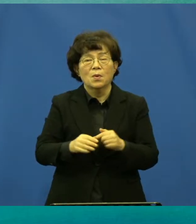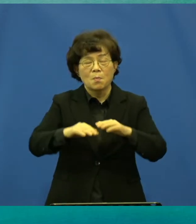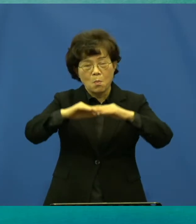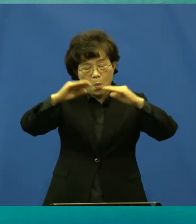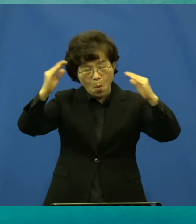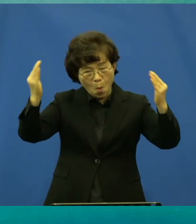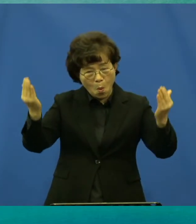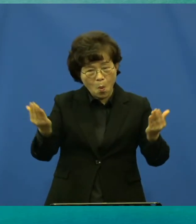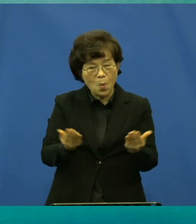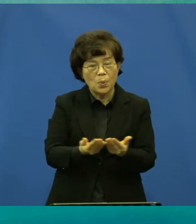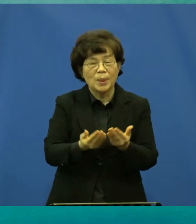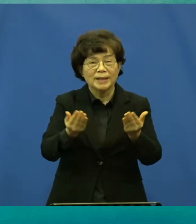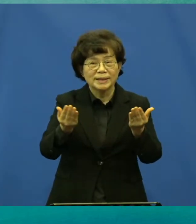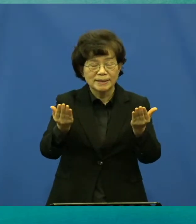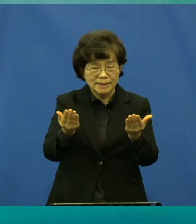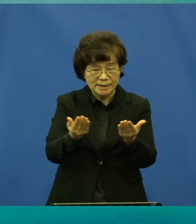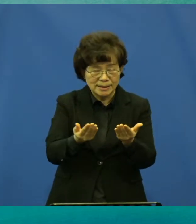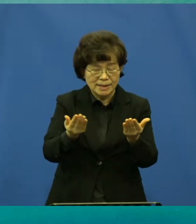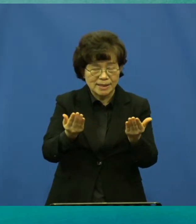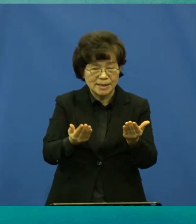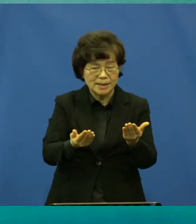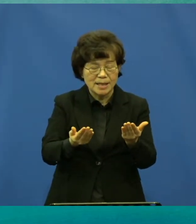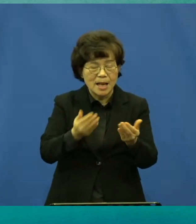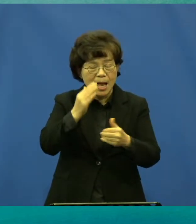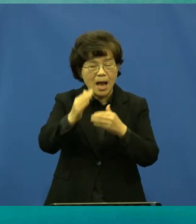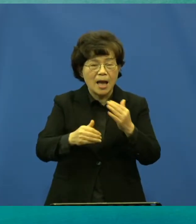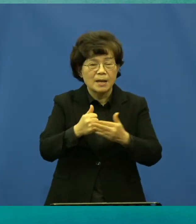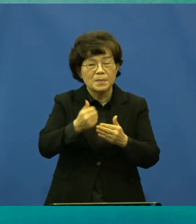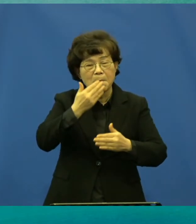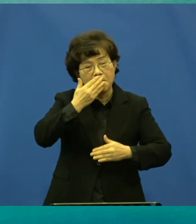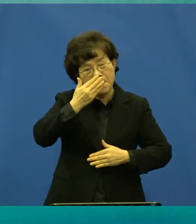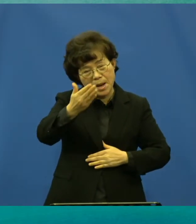모든 걸 가능하신 분이죠.